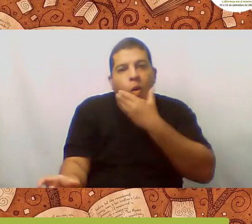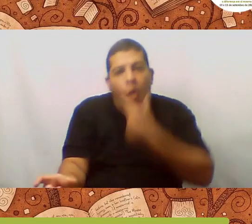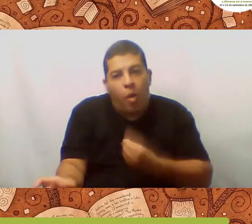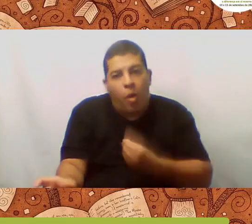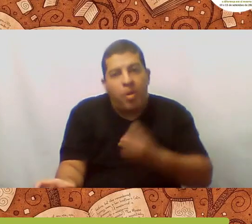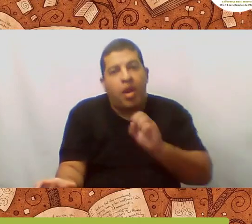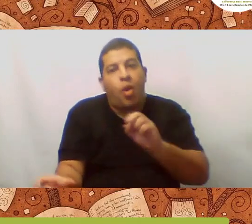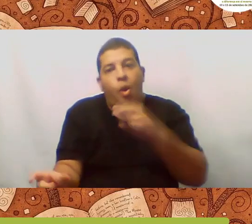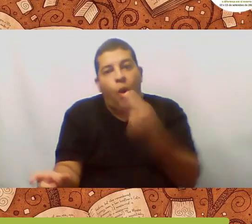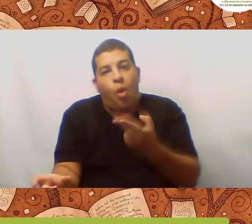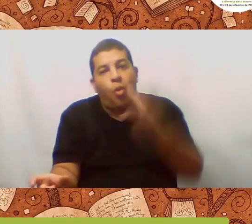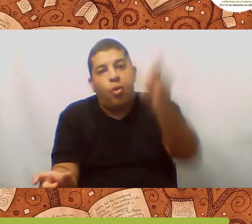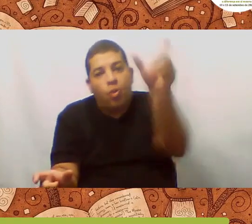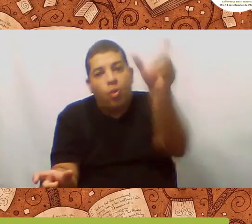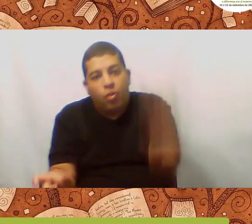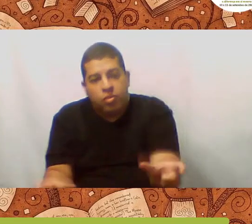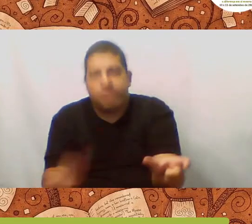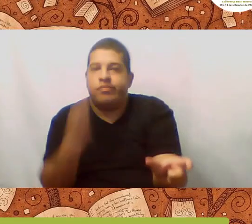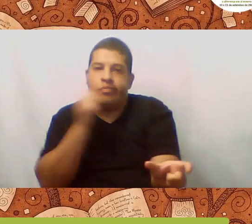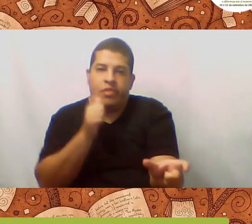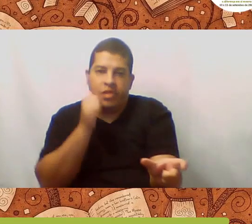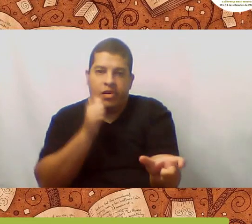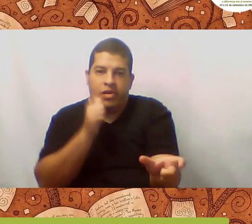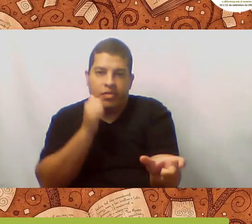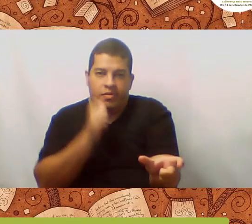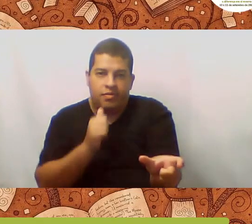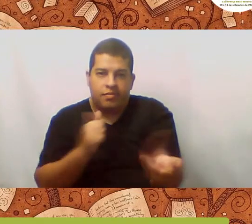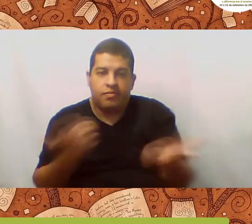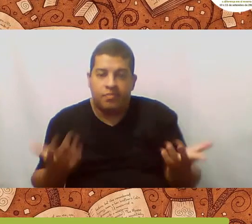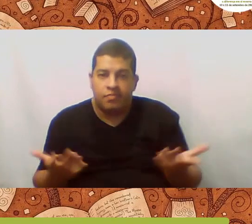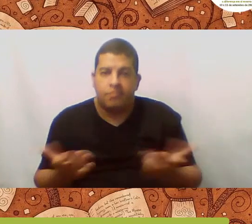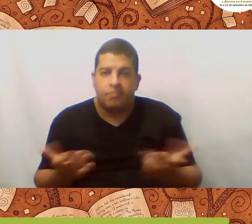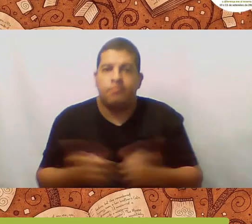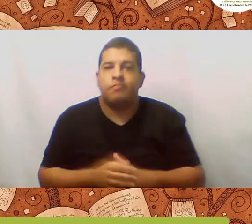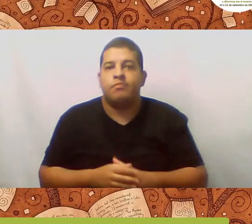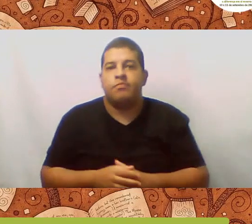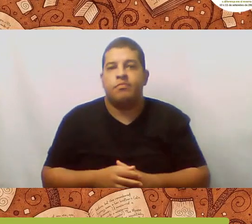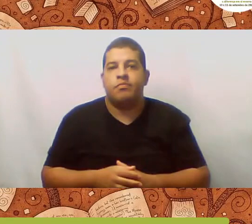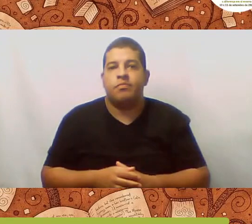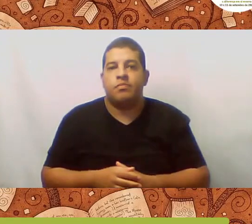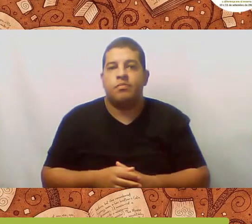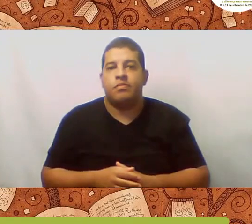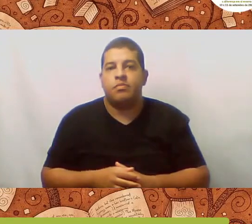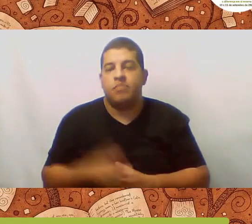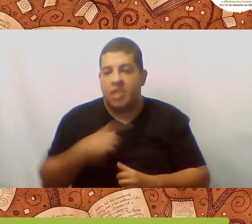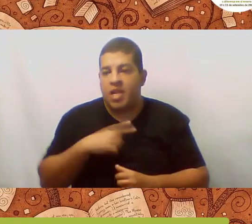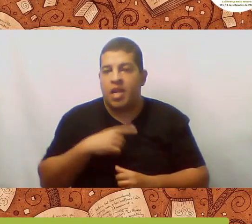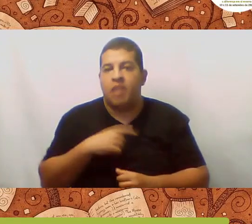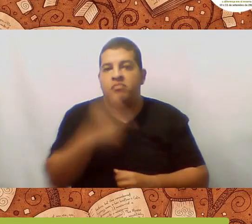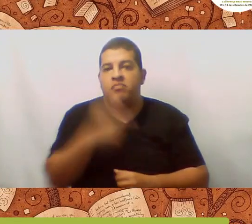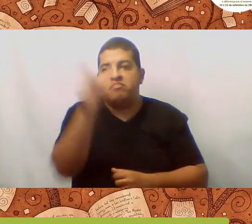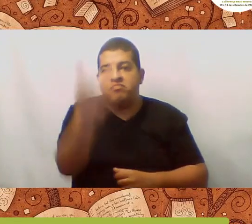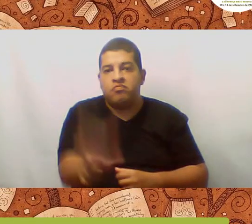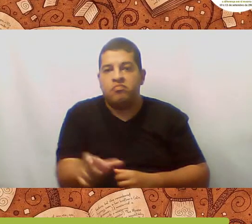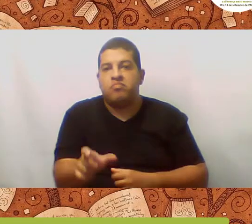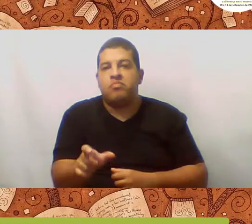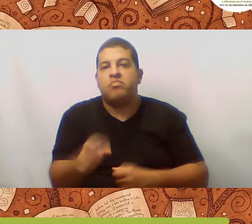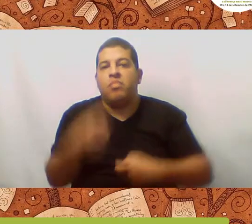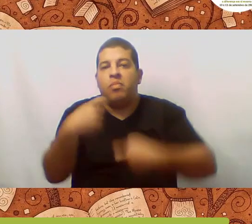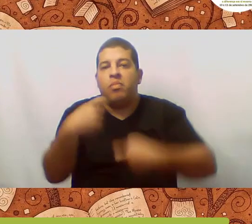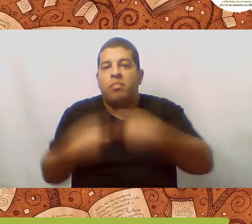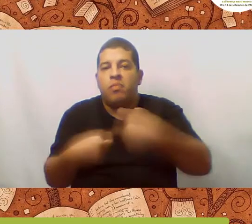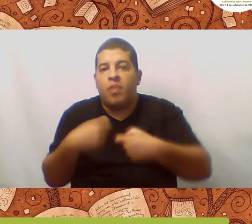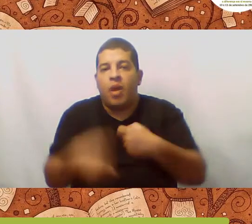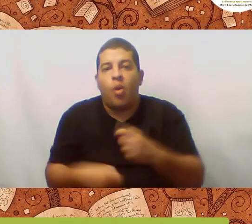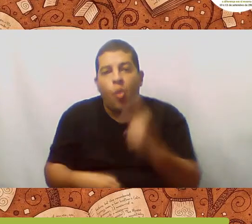mulher, né? O que quer dizer, portanto, que nós estamos diante de um sexo único, isso é importante, na medida em